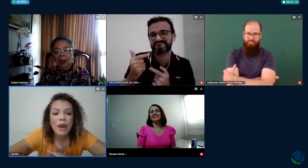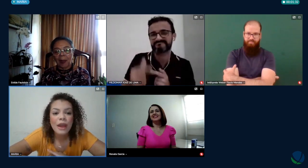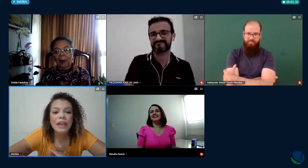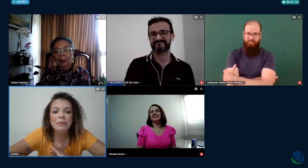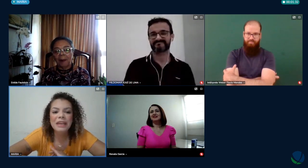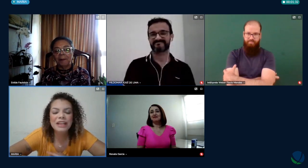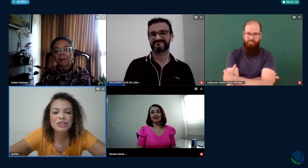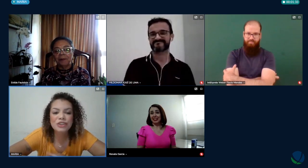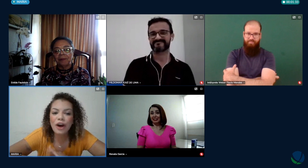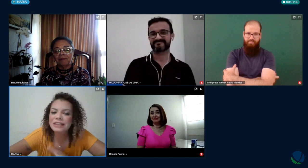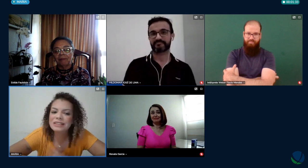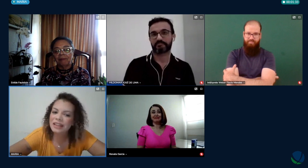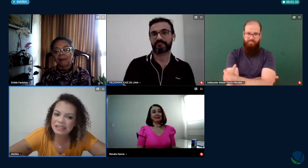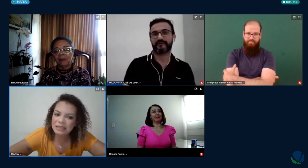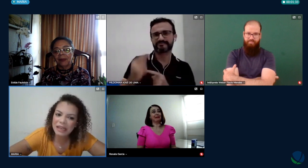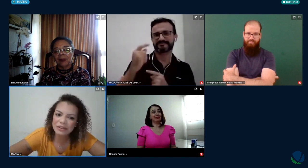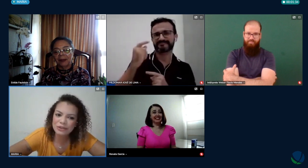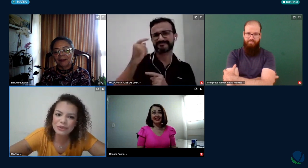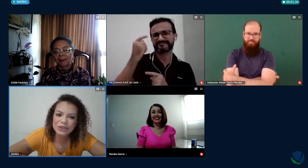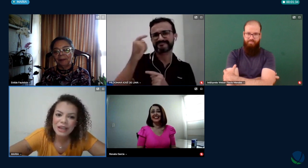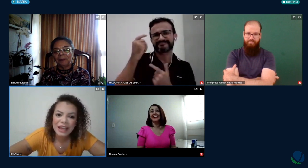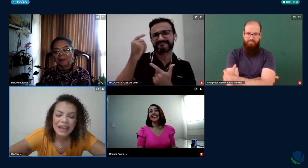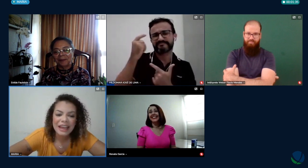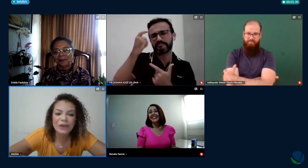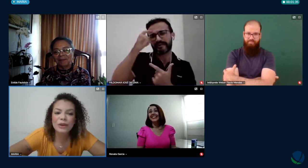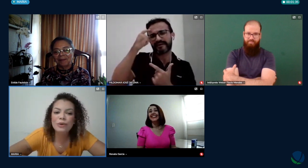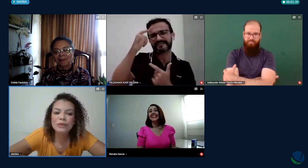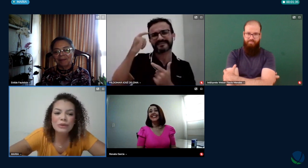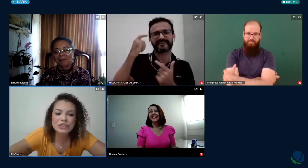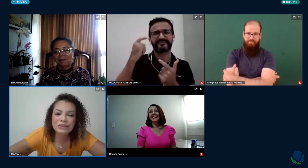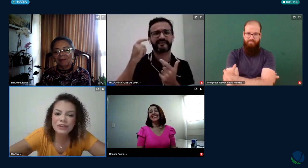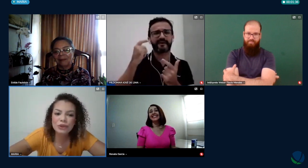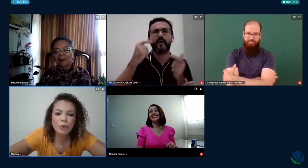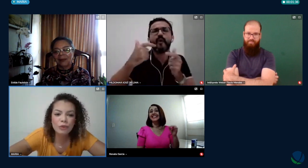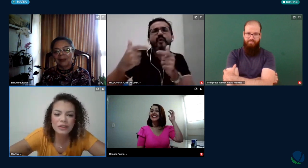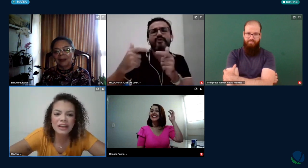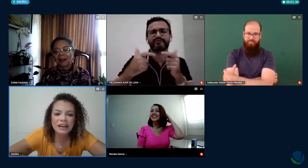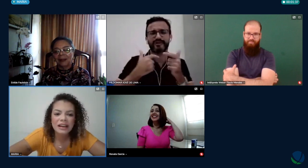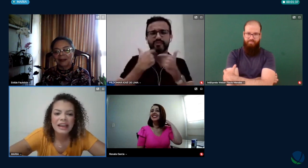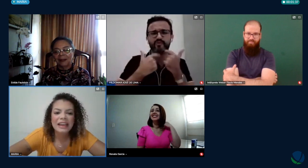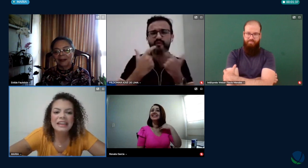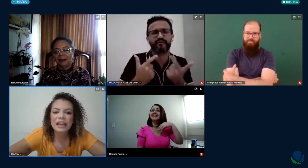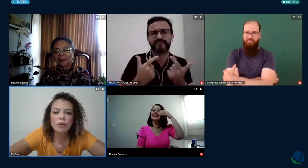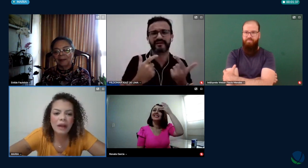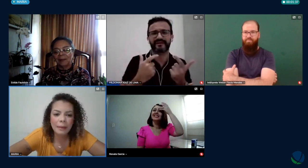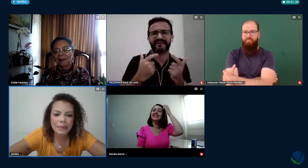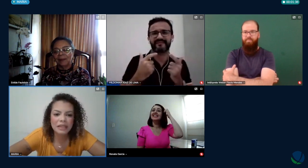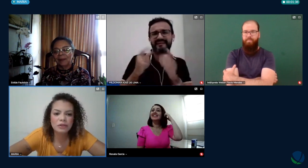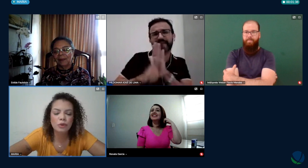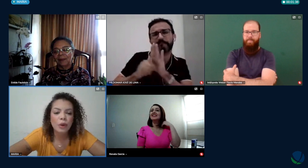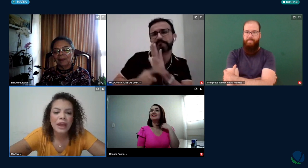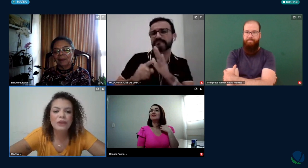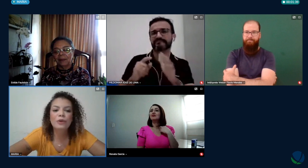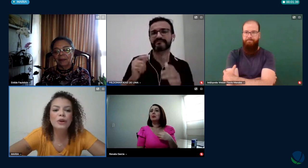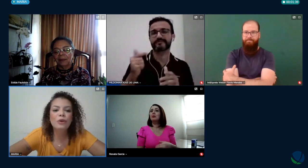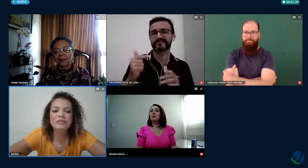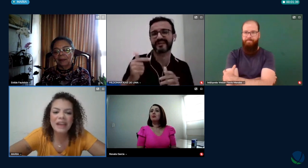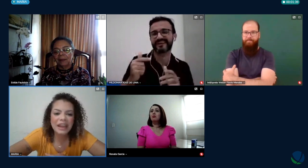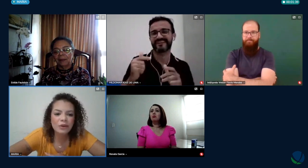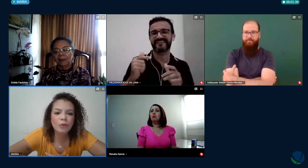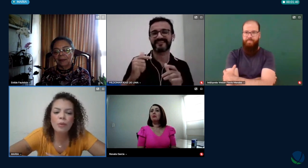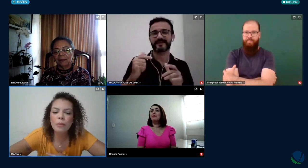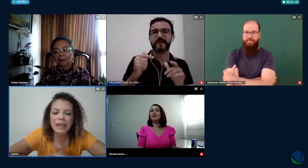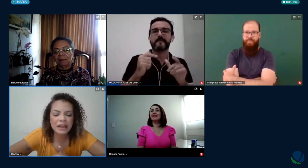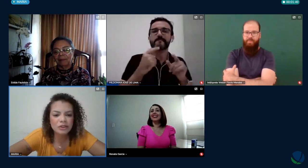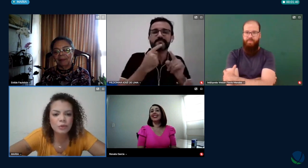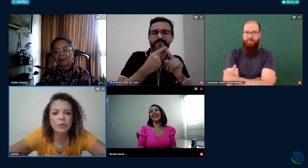provocou em mim só esclarecimentos. Eu não tive dúvida em nenhum capítulo. Eu não